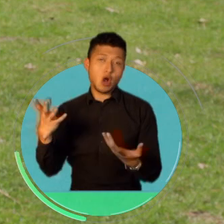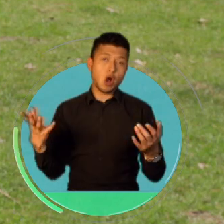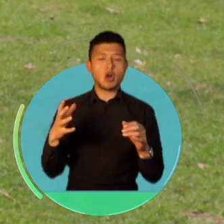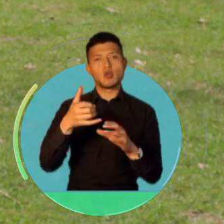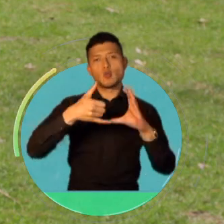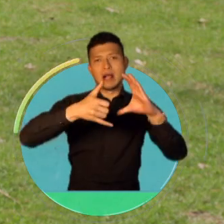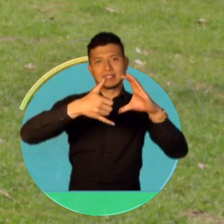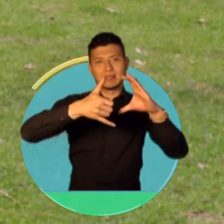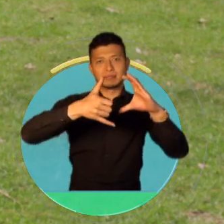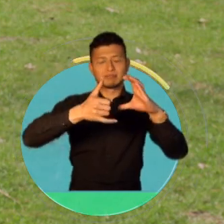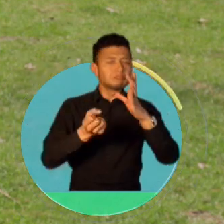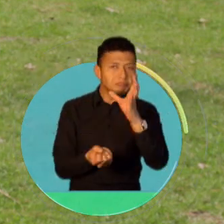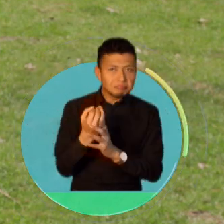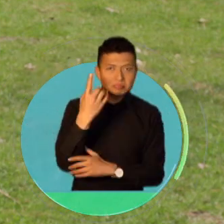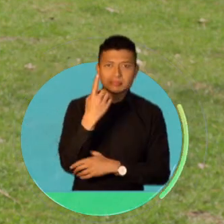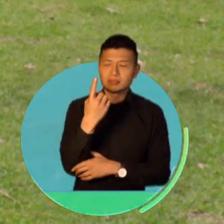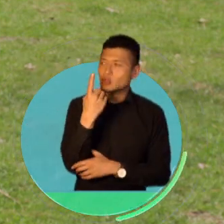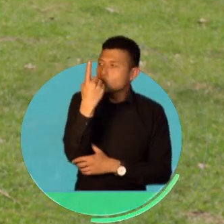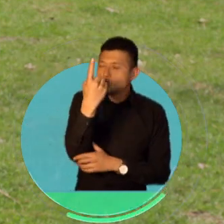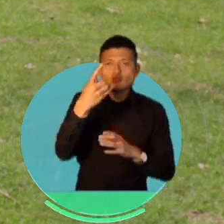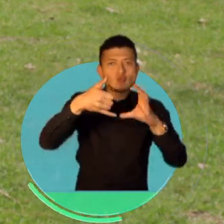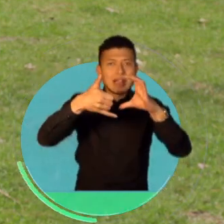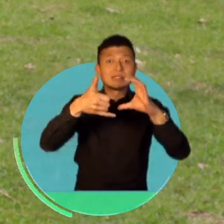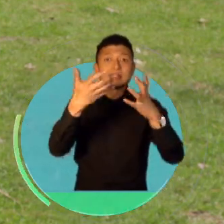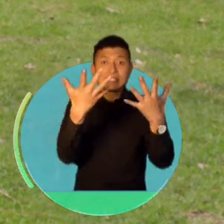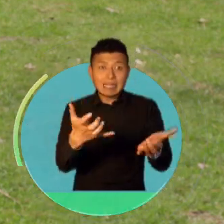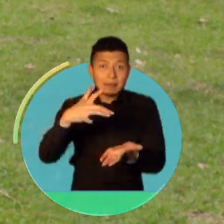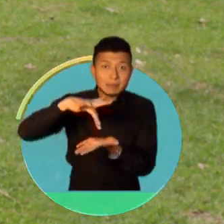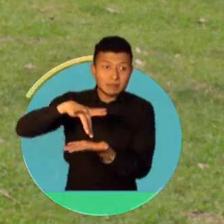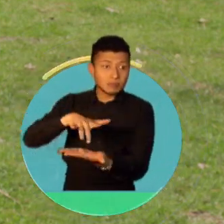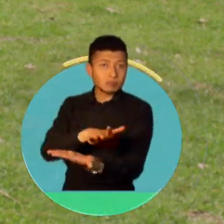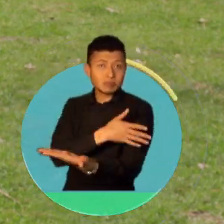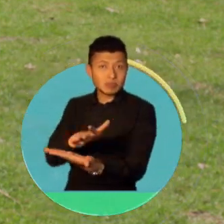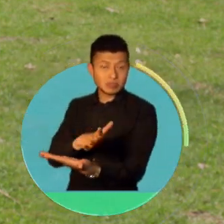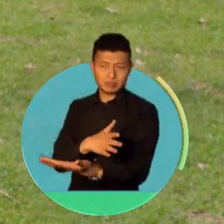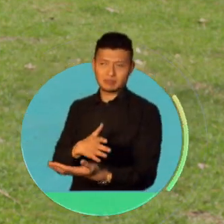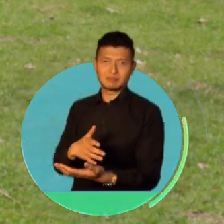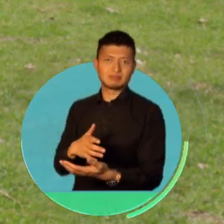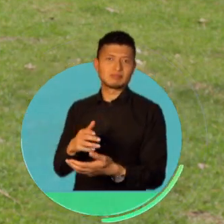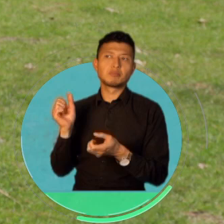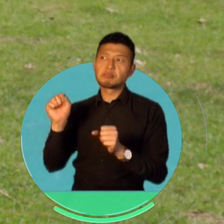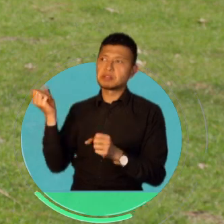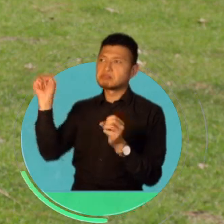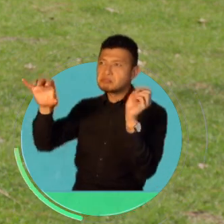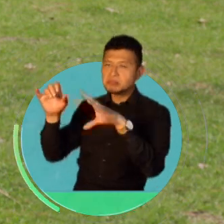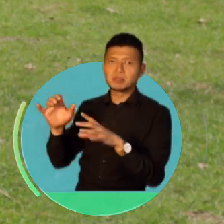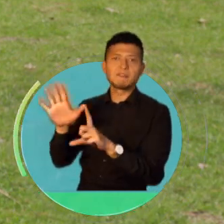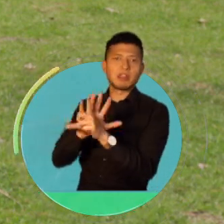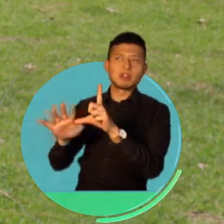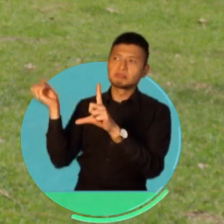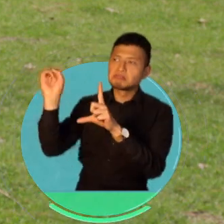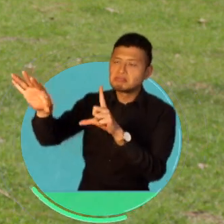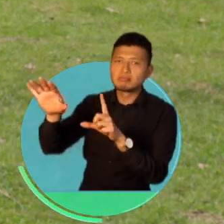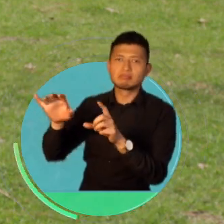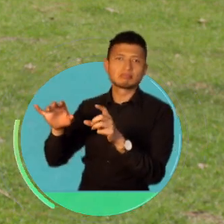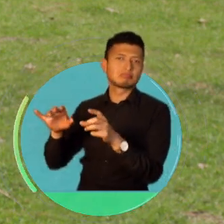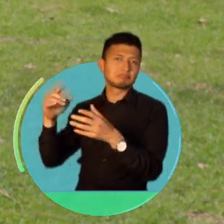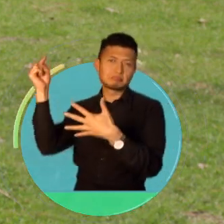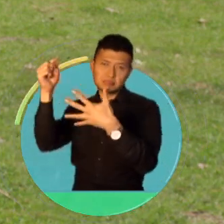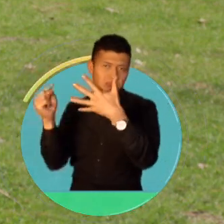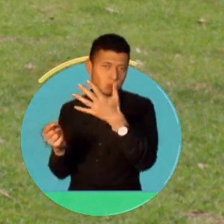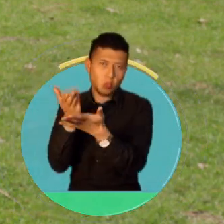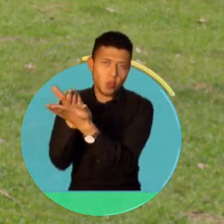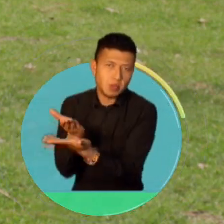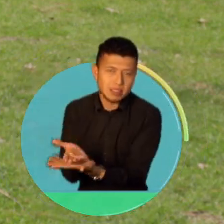hemos creado un WhatsApp específicamente para aquellas personas que quieran participar en la franja music for life bien sea comentando o enviando su vídeo